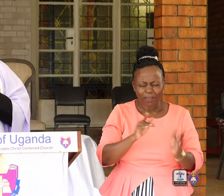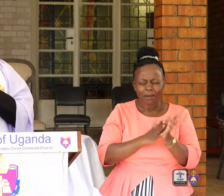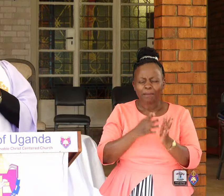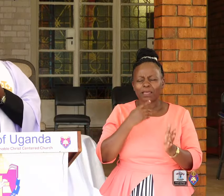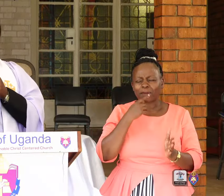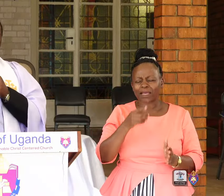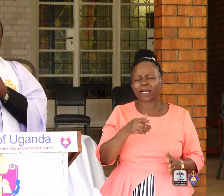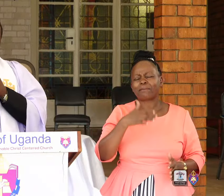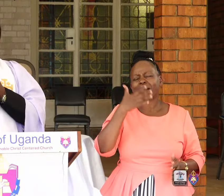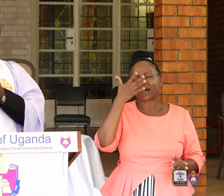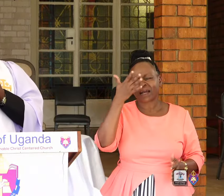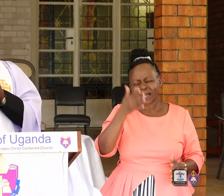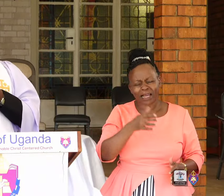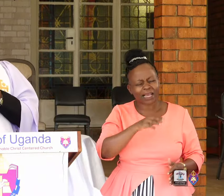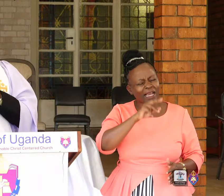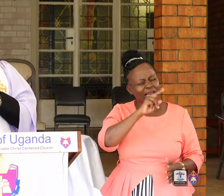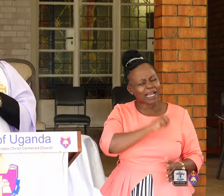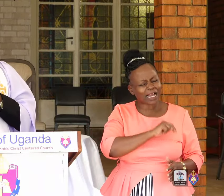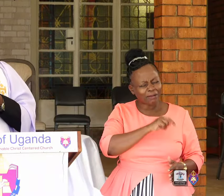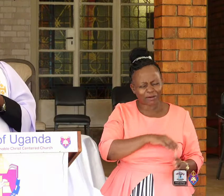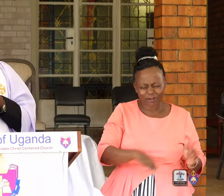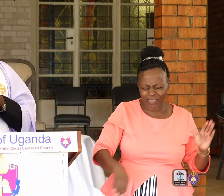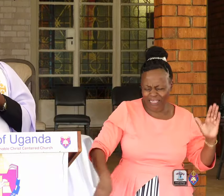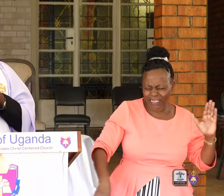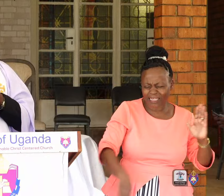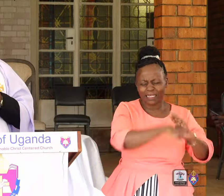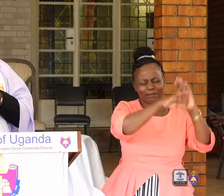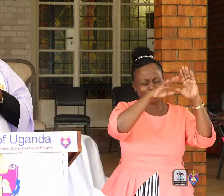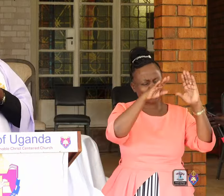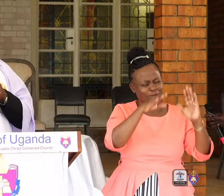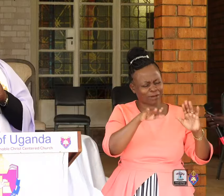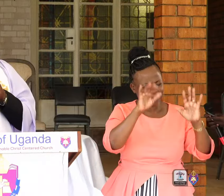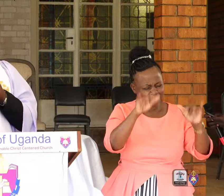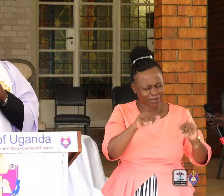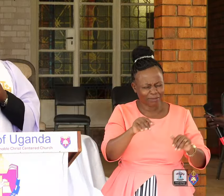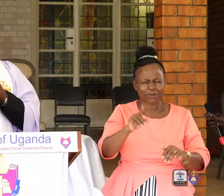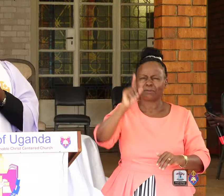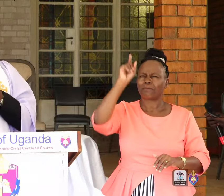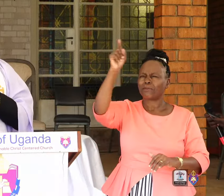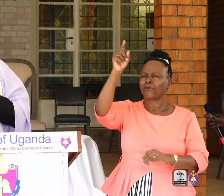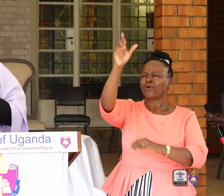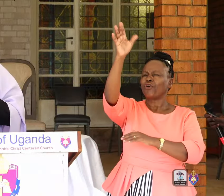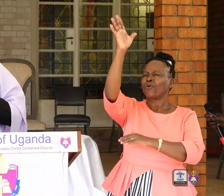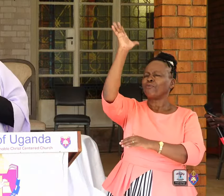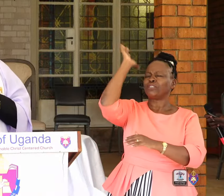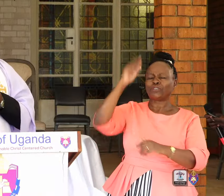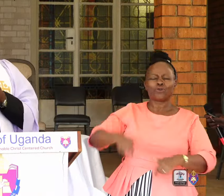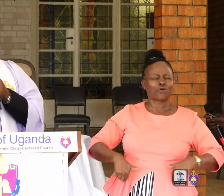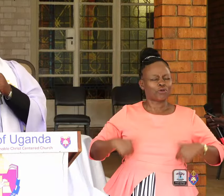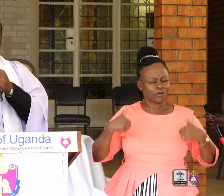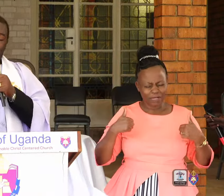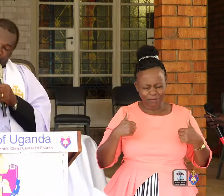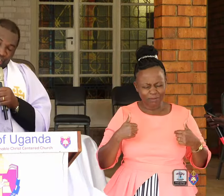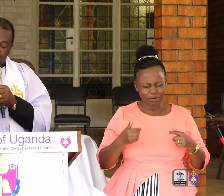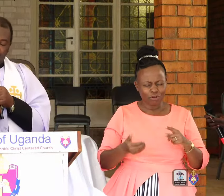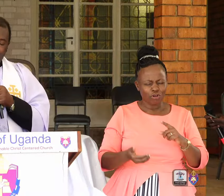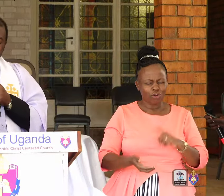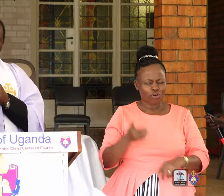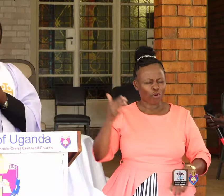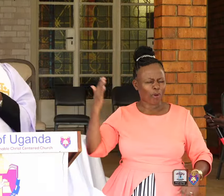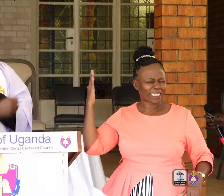bononye ne bagobebwa mu nnimiro obutatuuka ku muti ogw'obulamu n'okwata